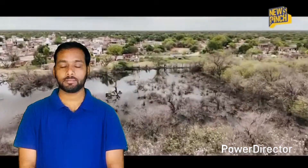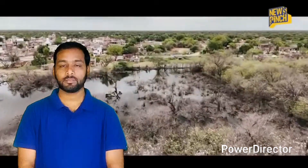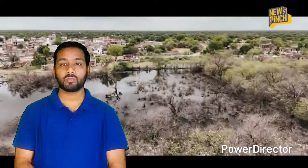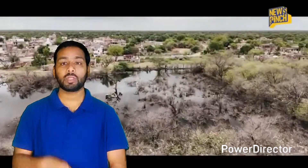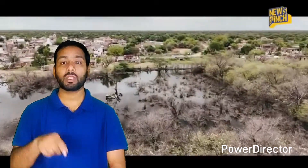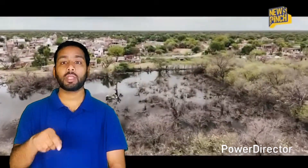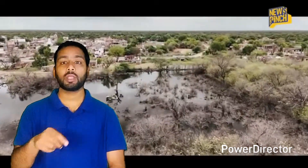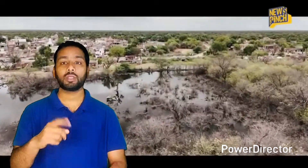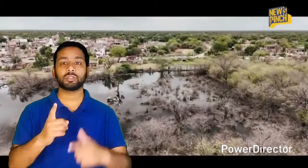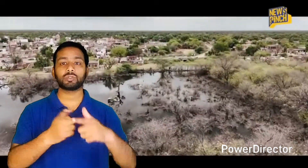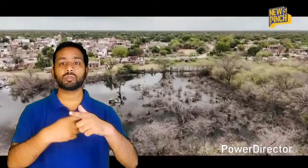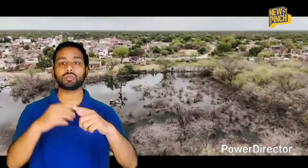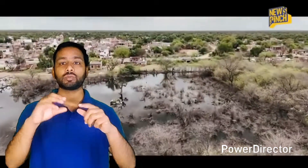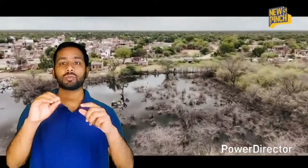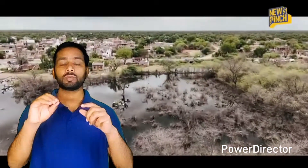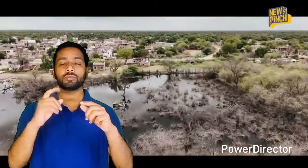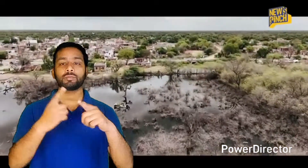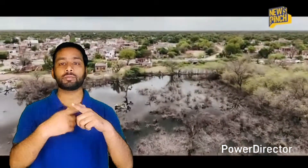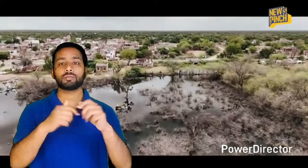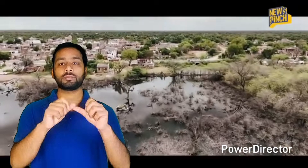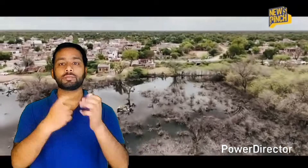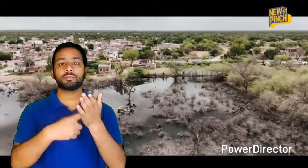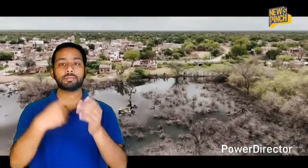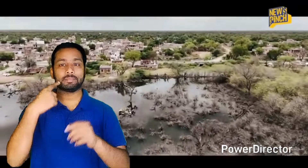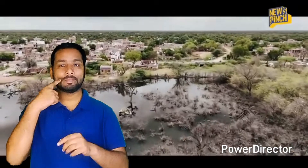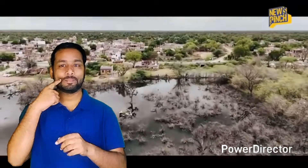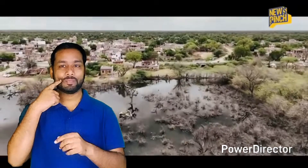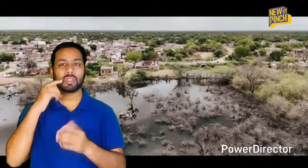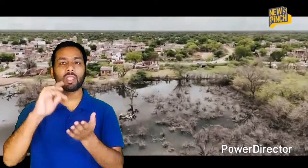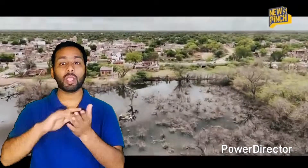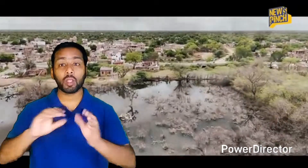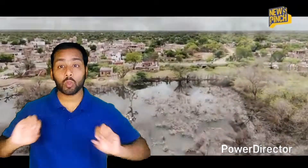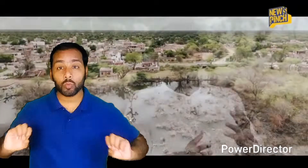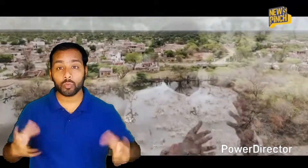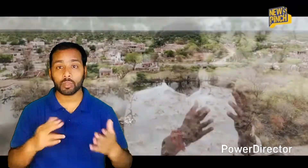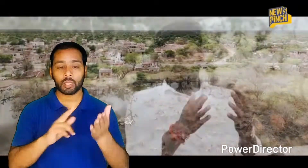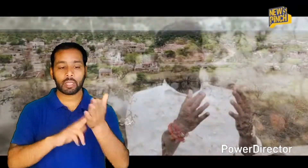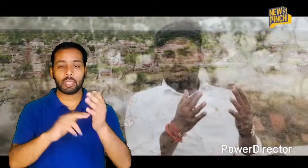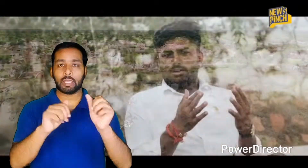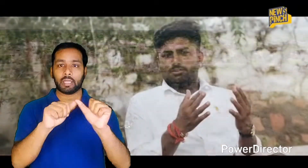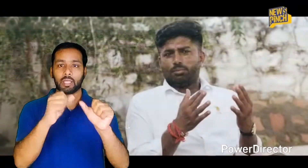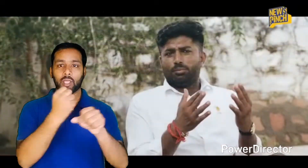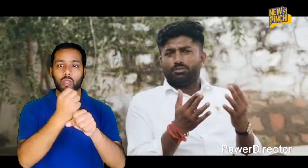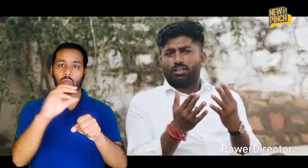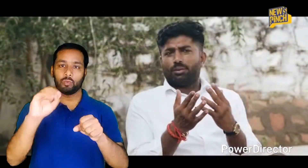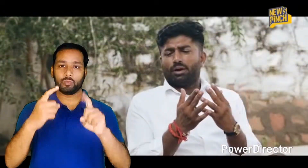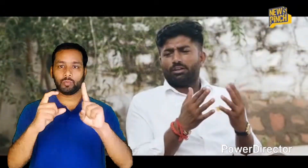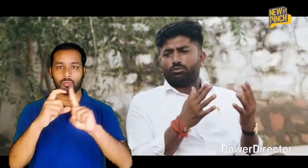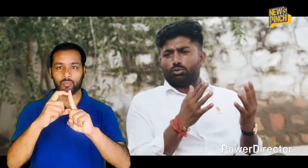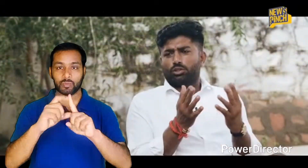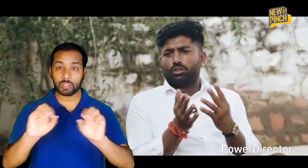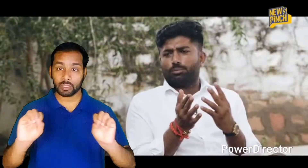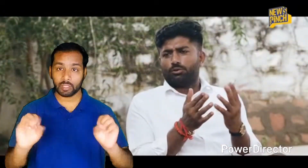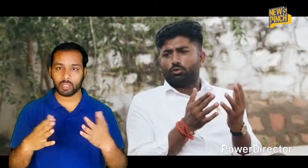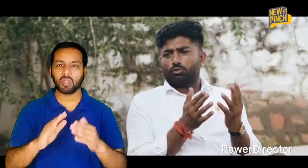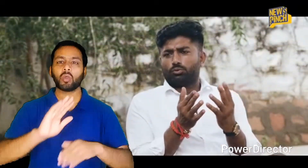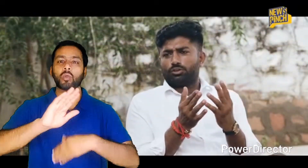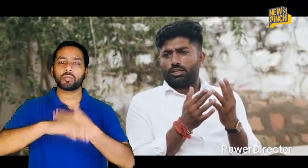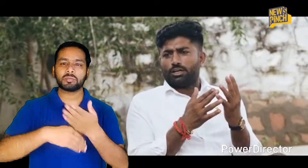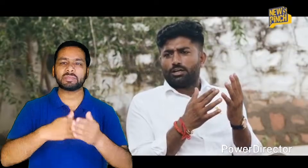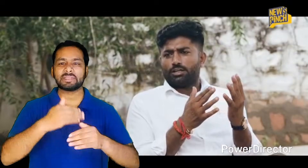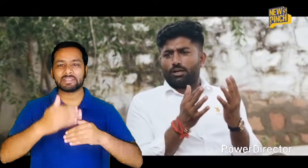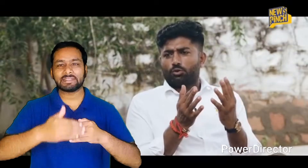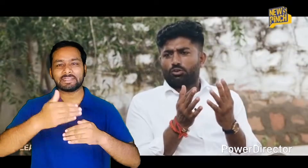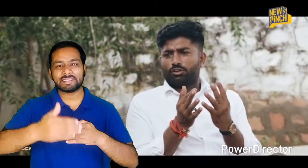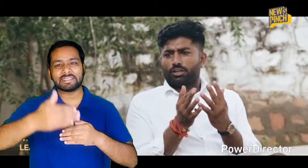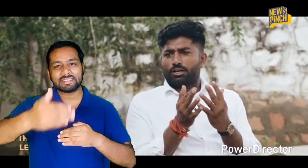ये एक जोजरी नदी है जो नागौर से निकलती है, और फिर बाद में जब कभी ज़्यादा बारिश होती थी, फिर जोधपुर